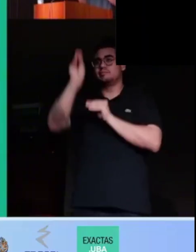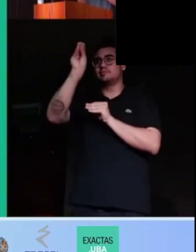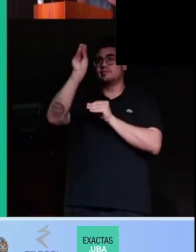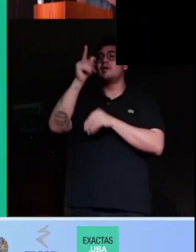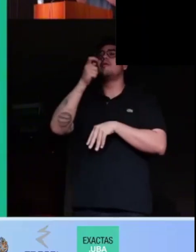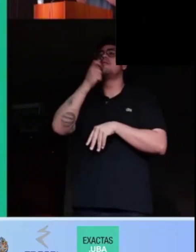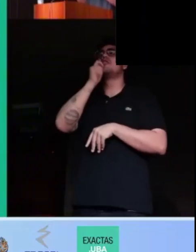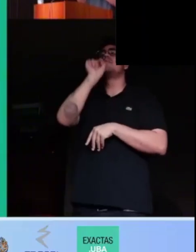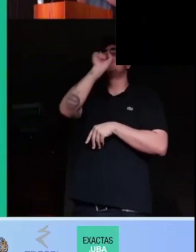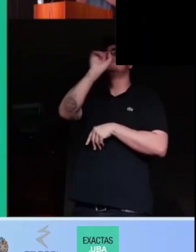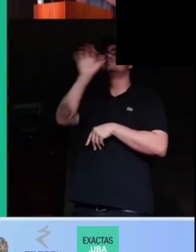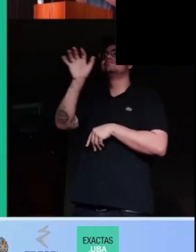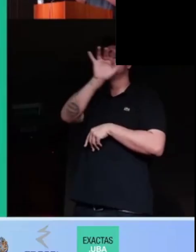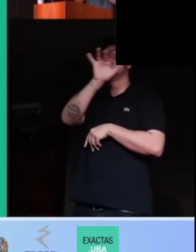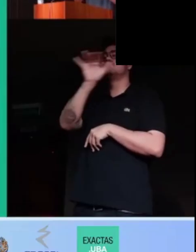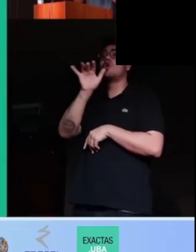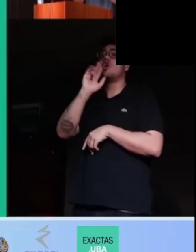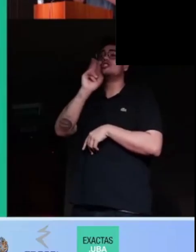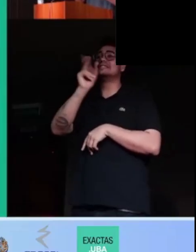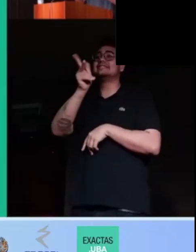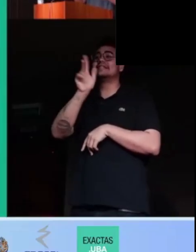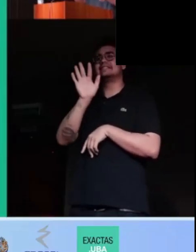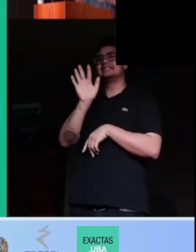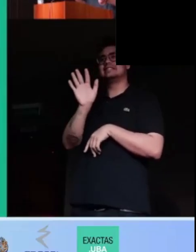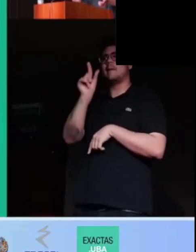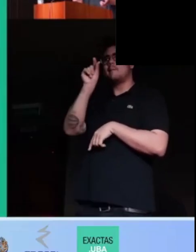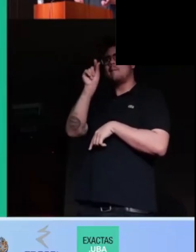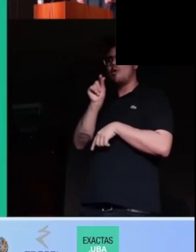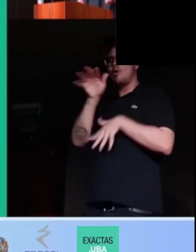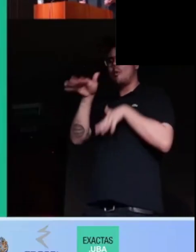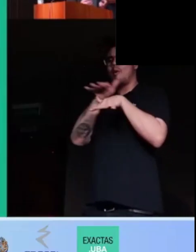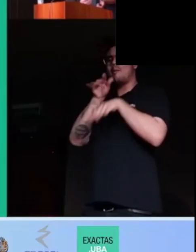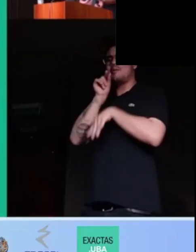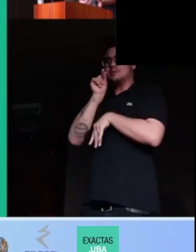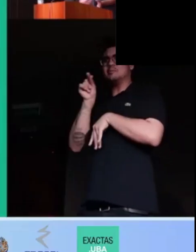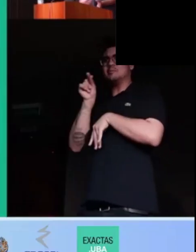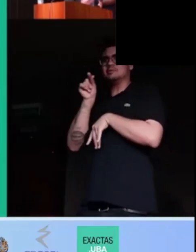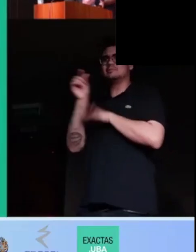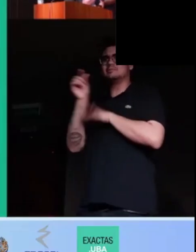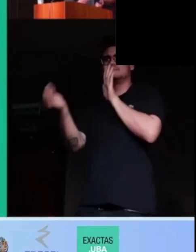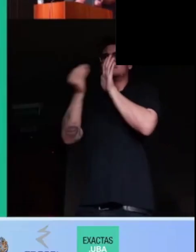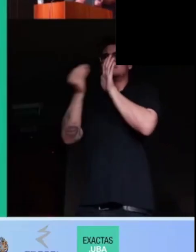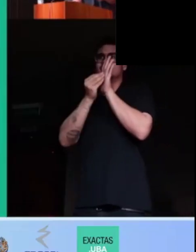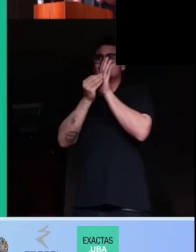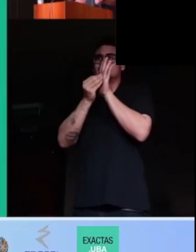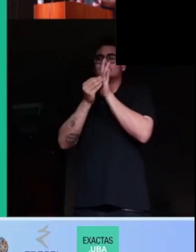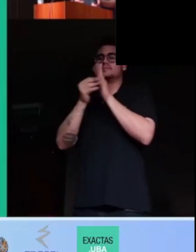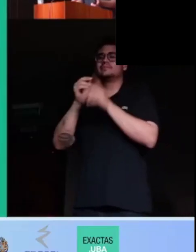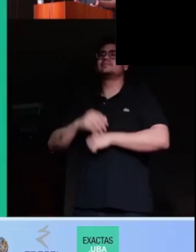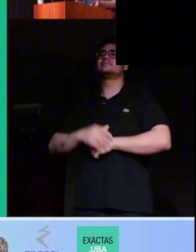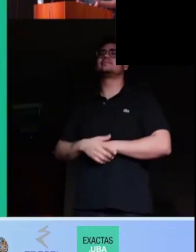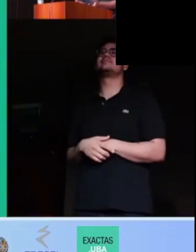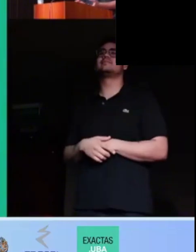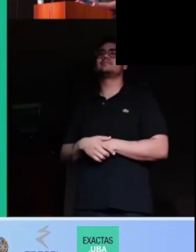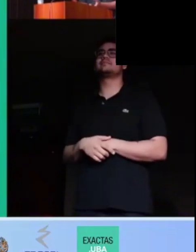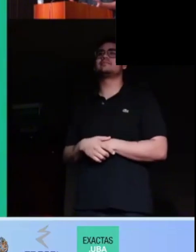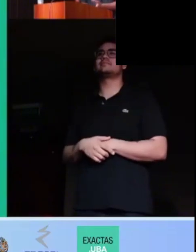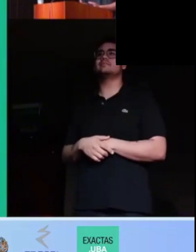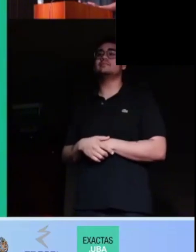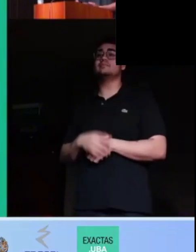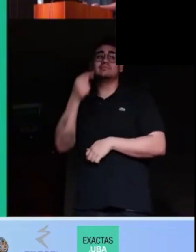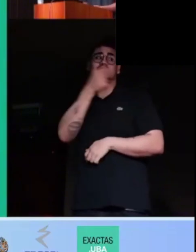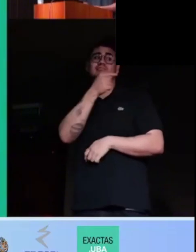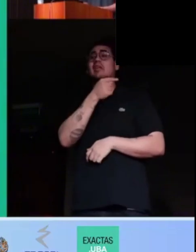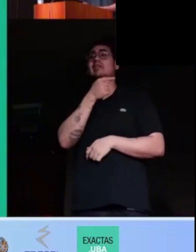más o menos estáticas o con muy poco movimiento. Además, los programas o los códigos están abiertos y